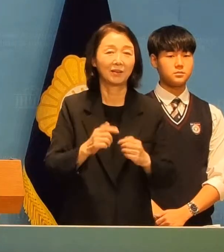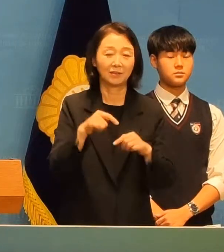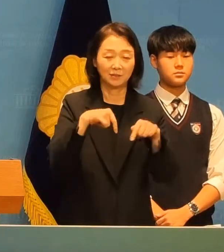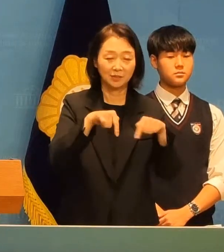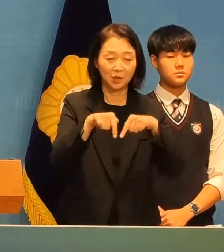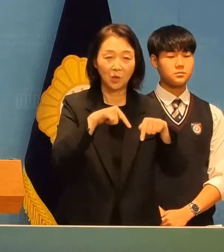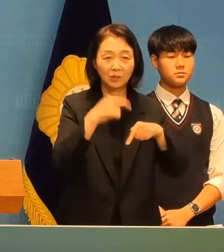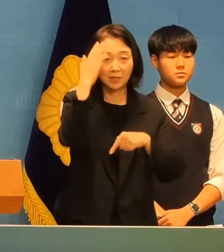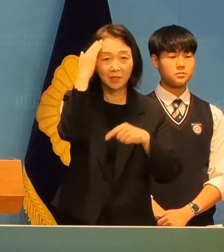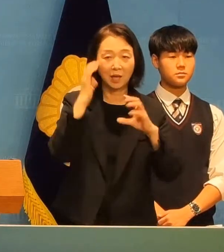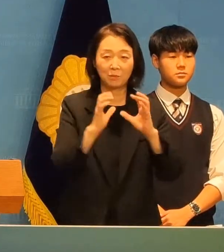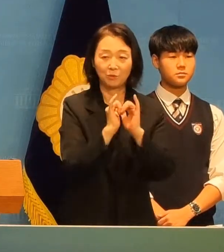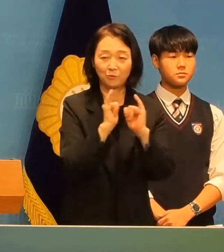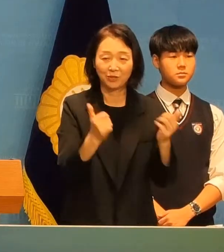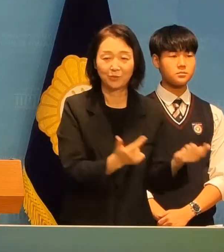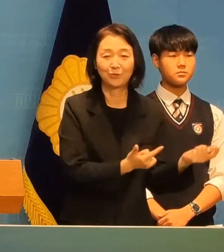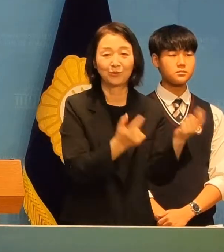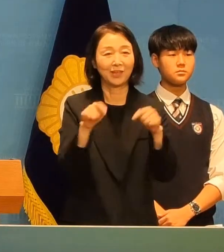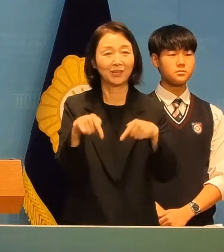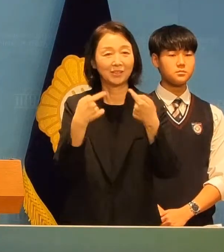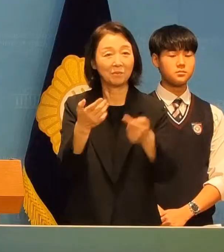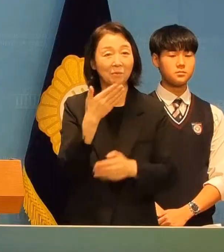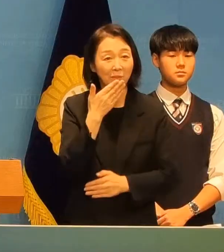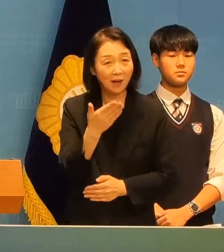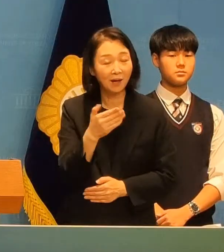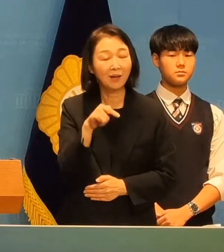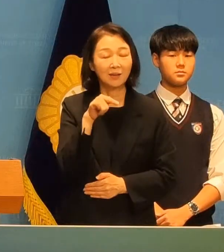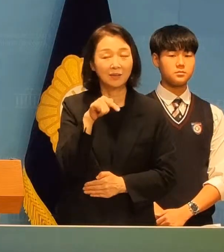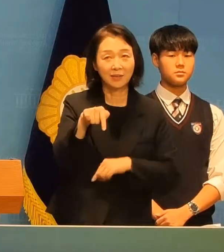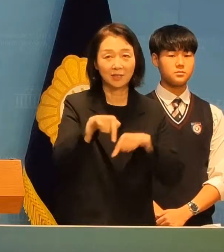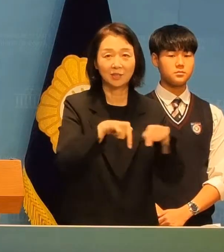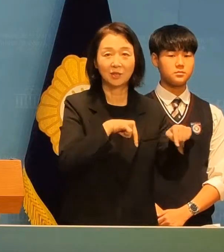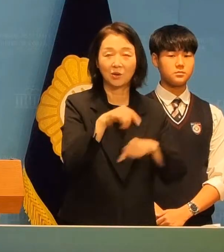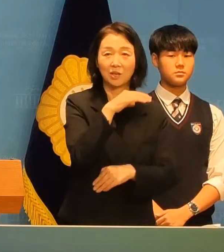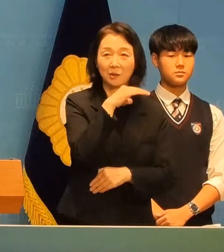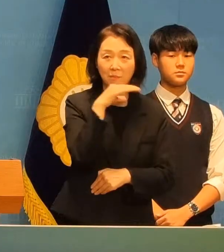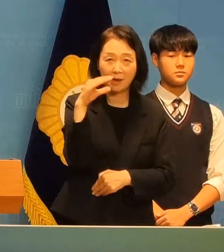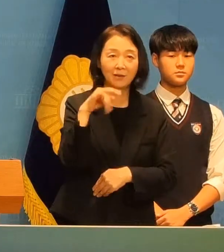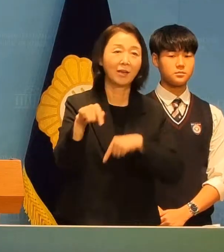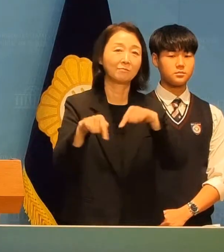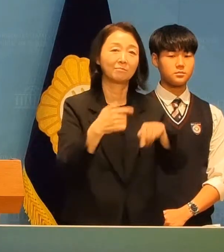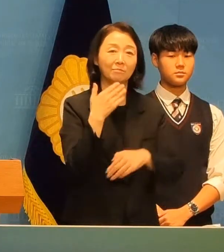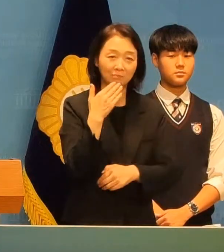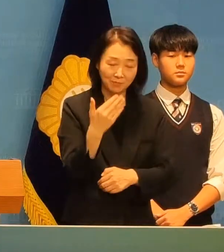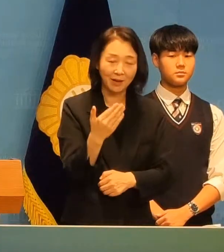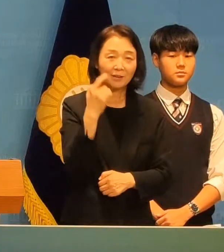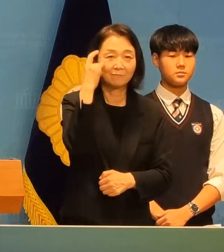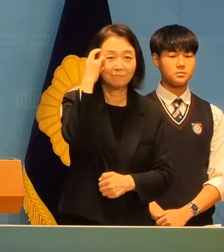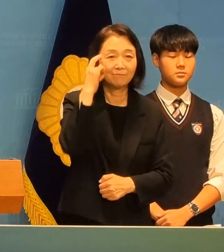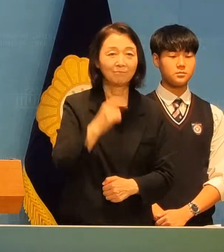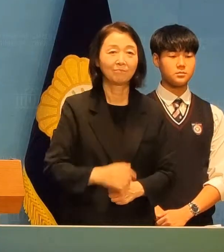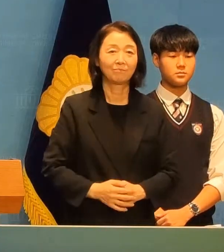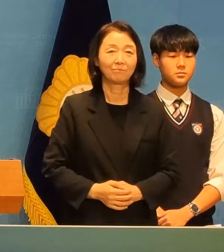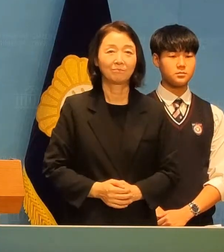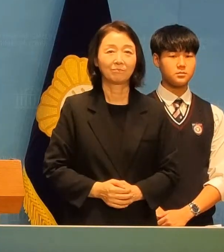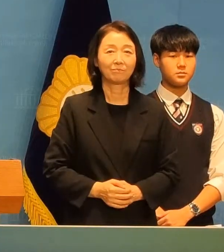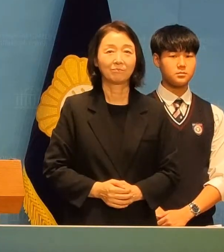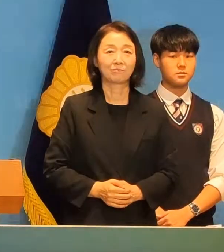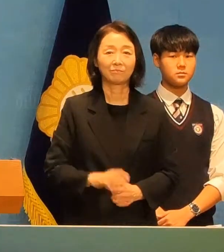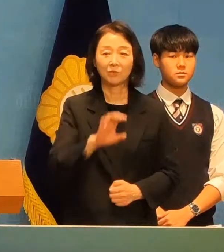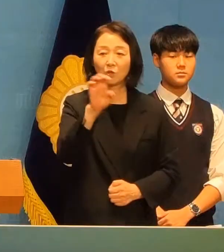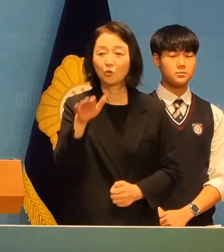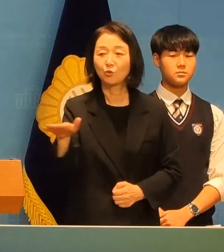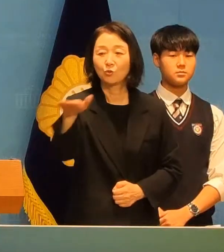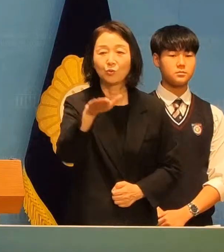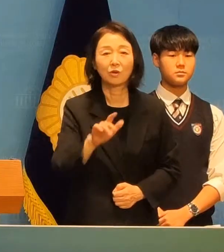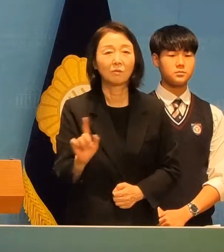정치는 대한민국 국민 모두가 참여할 수 있어야 그 정치의 근간이 올바르게 구현된다라고 생각하고 있습니다. 유럽의